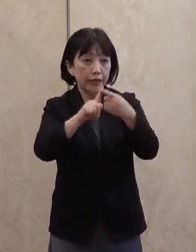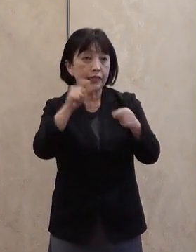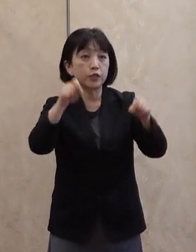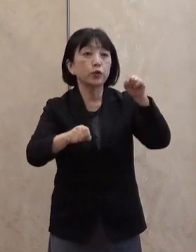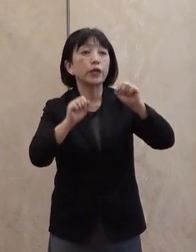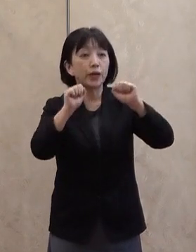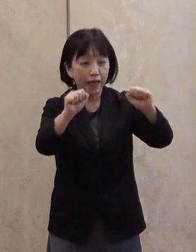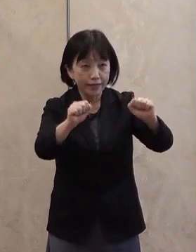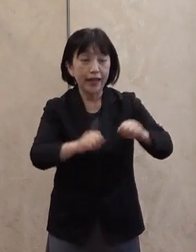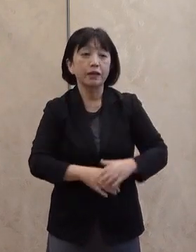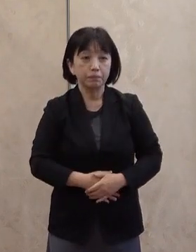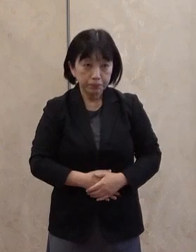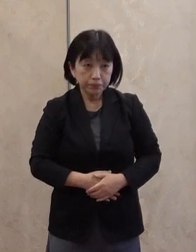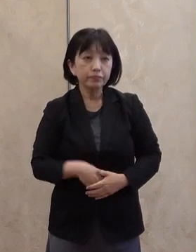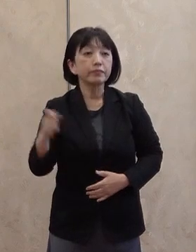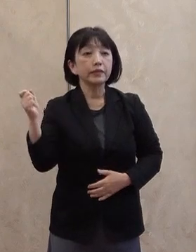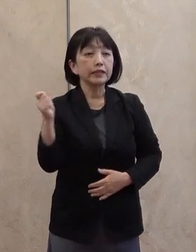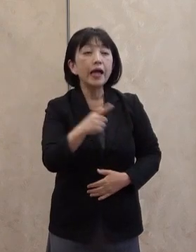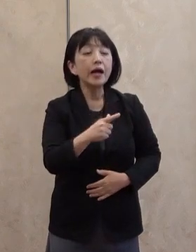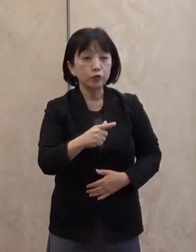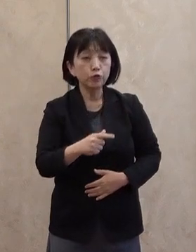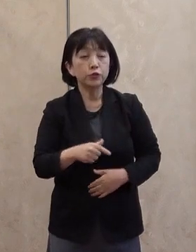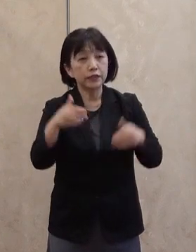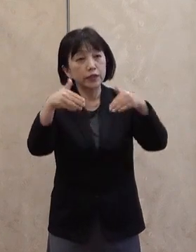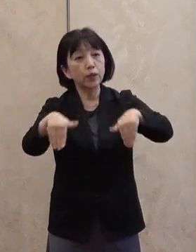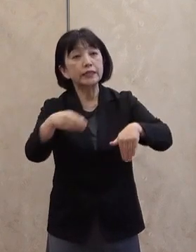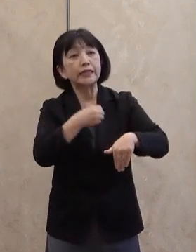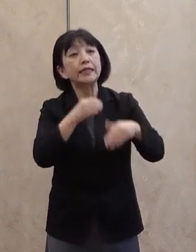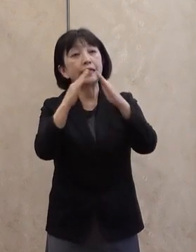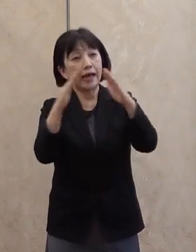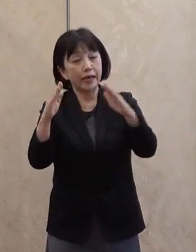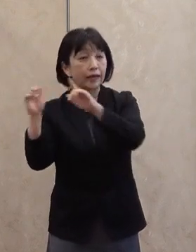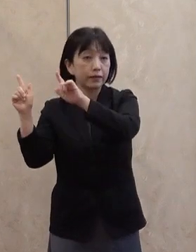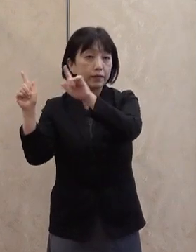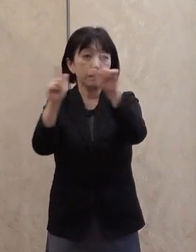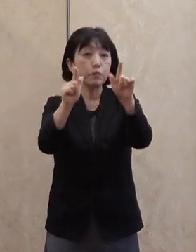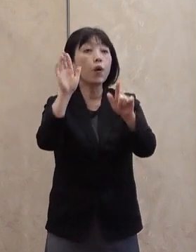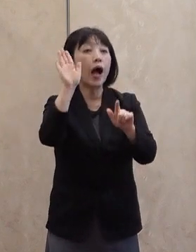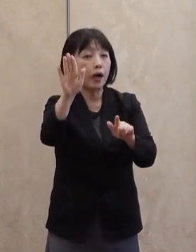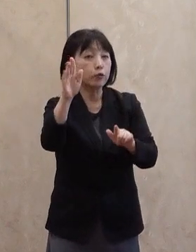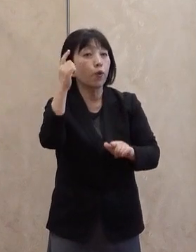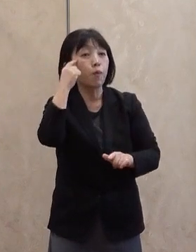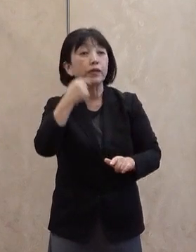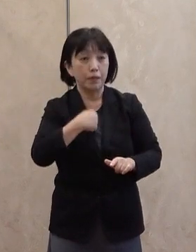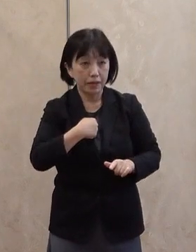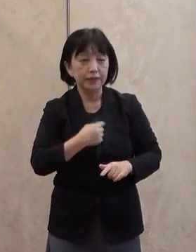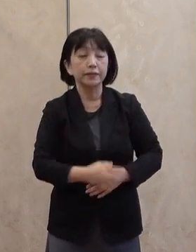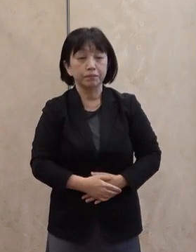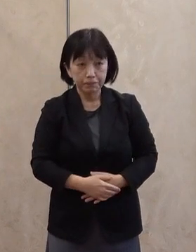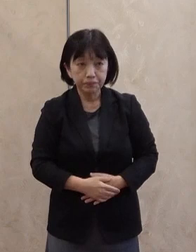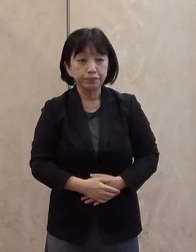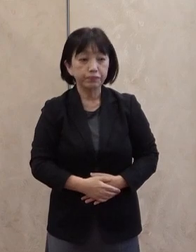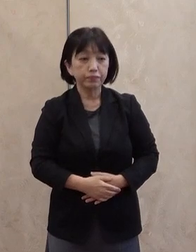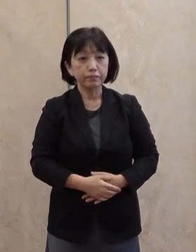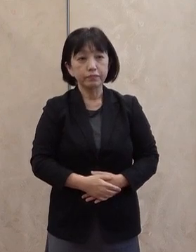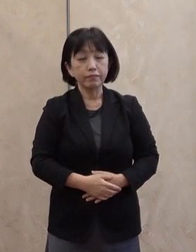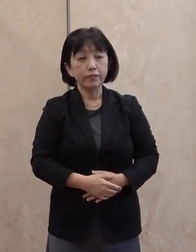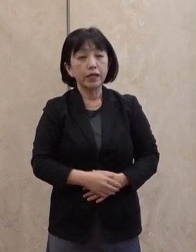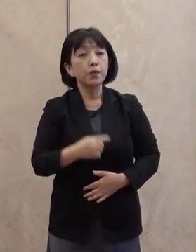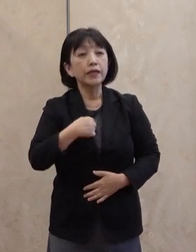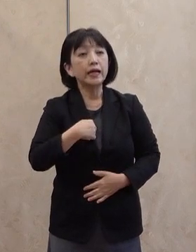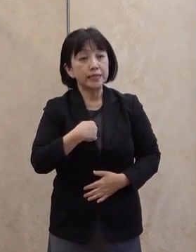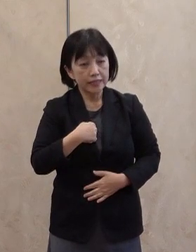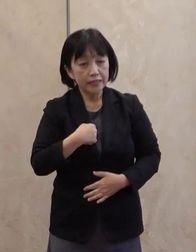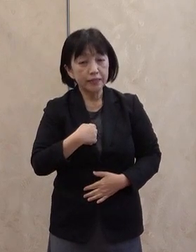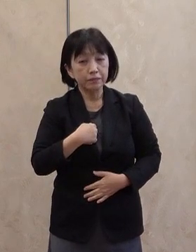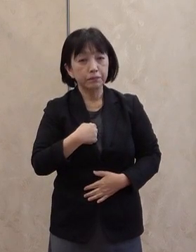で、できるだけ早く組織委員会から公表されると思っています。私自